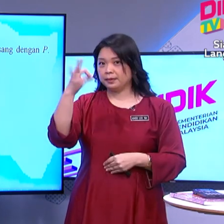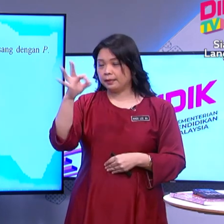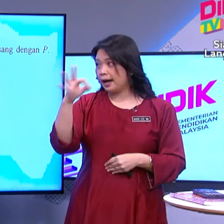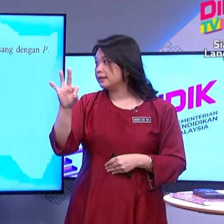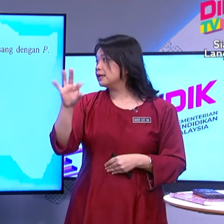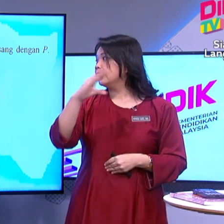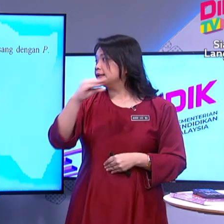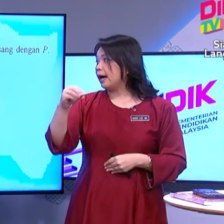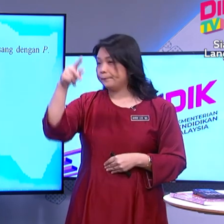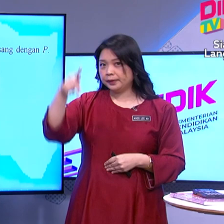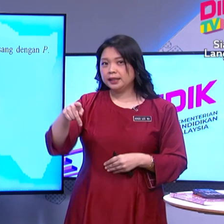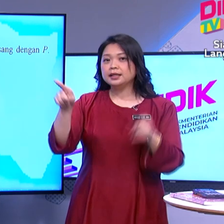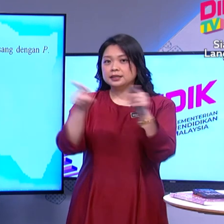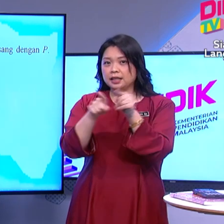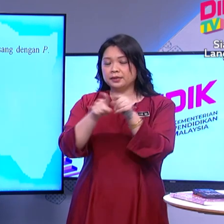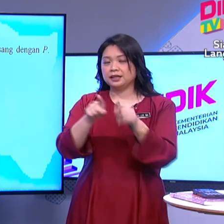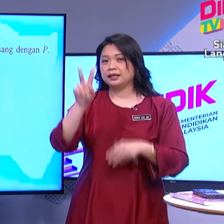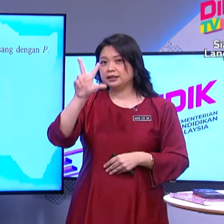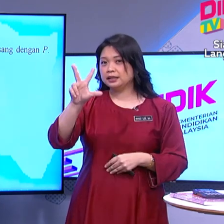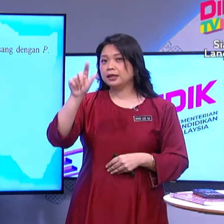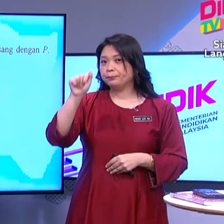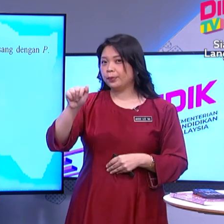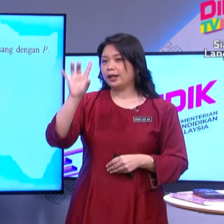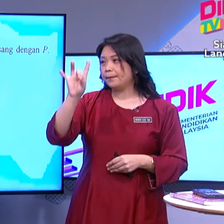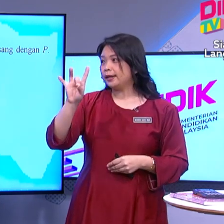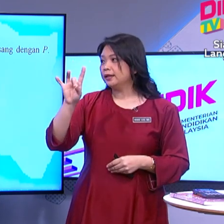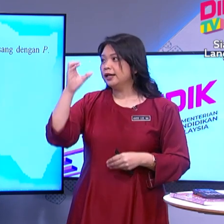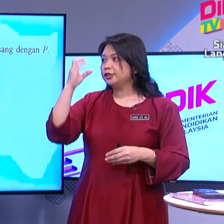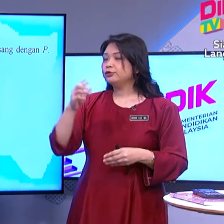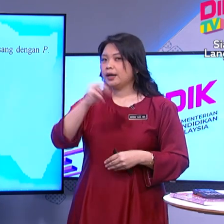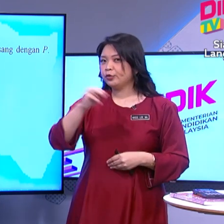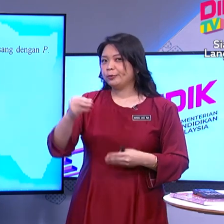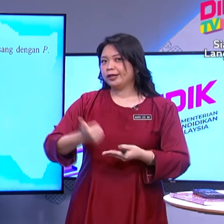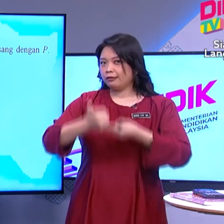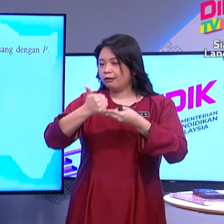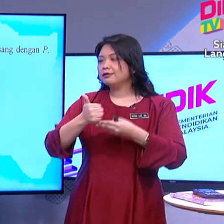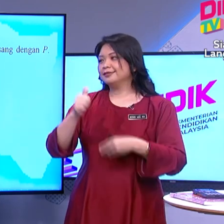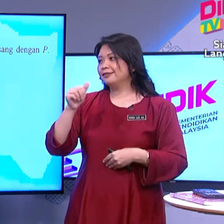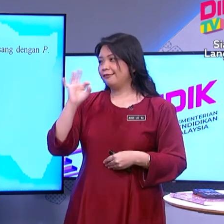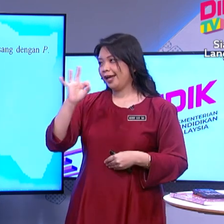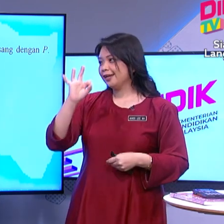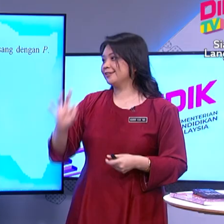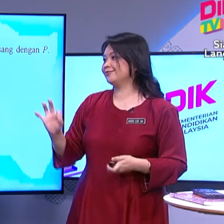19 dan Q = 38 digunakan murid-murid Tolong Oke